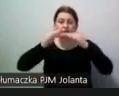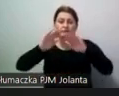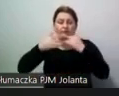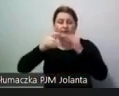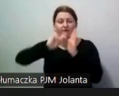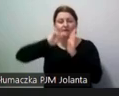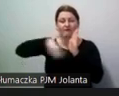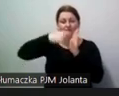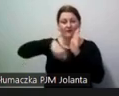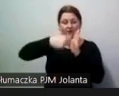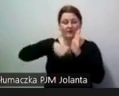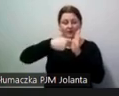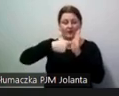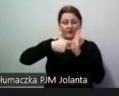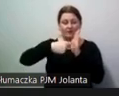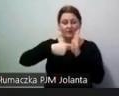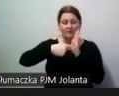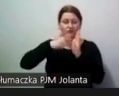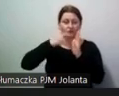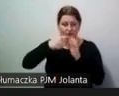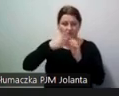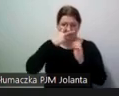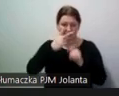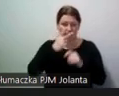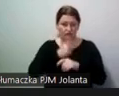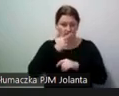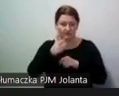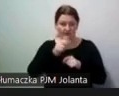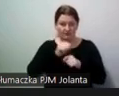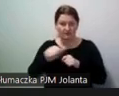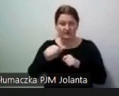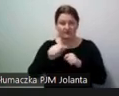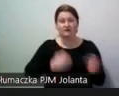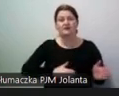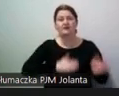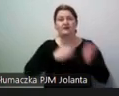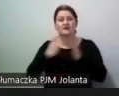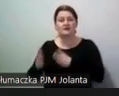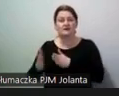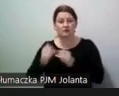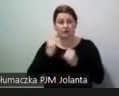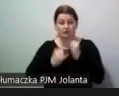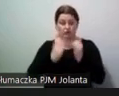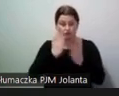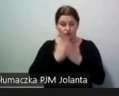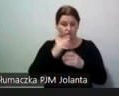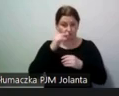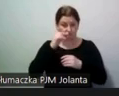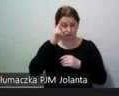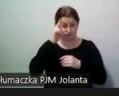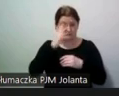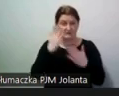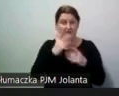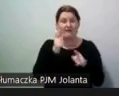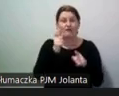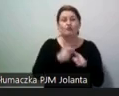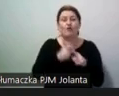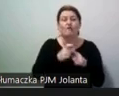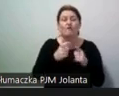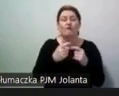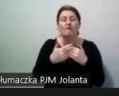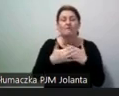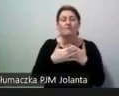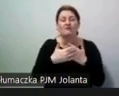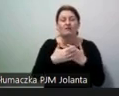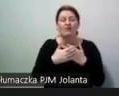które są tutaj dostępne, a dalej, gdy już zorientują się, gdzie jest synonim, wybierają.